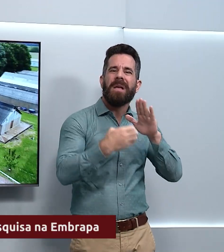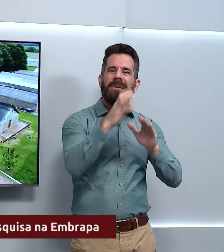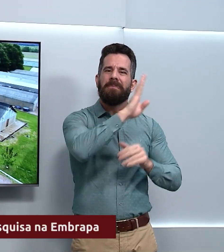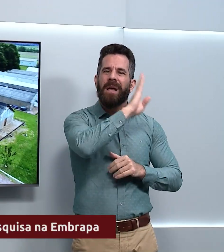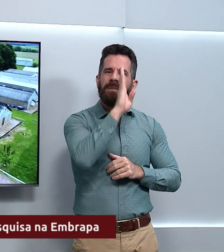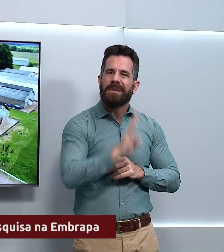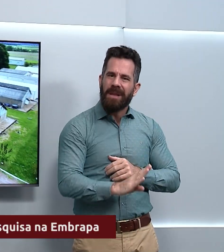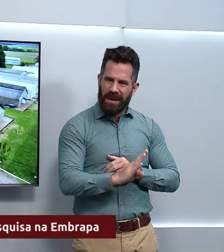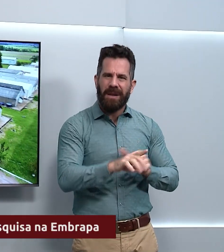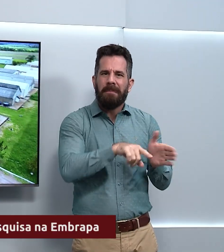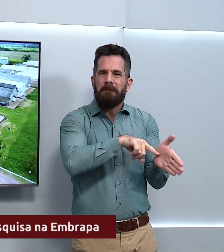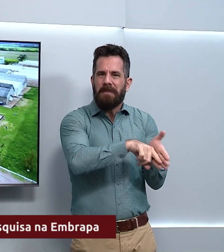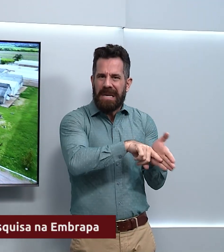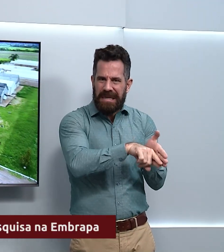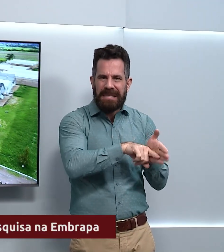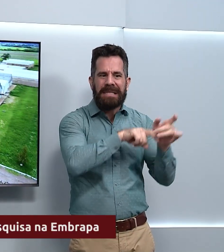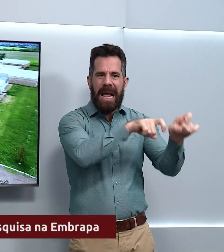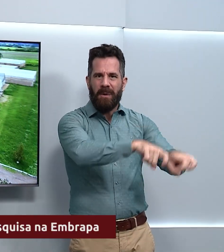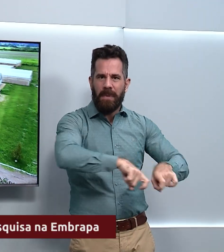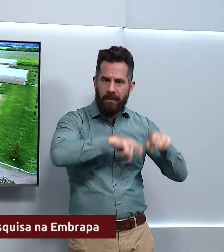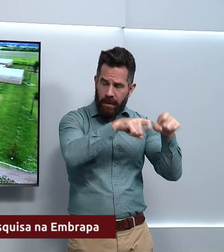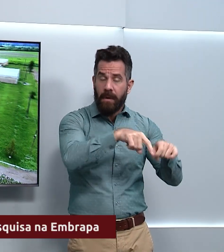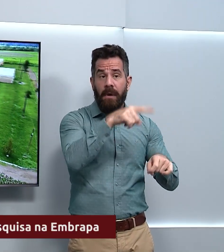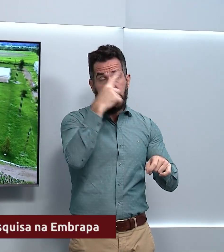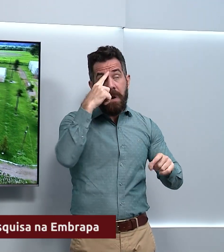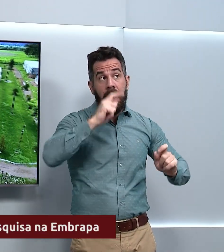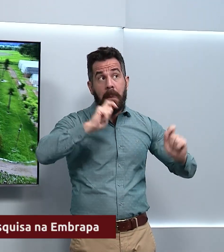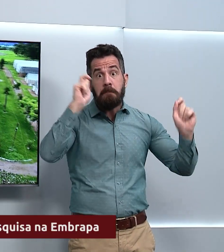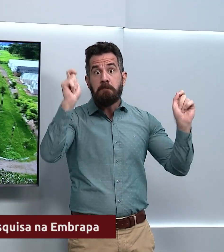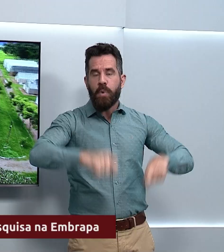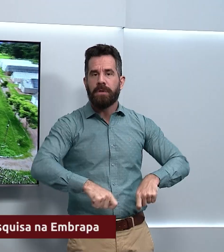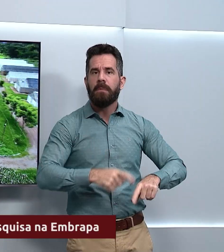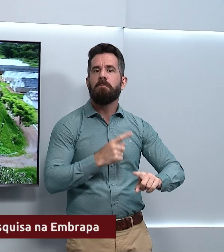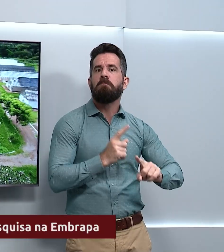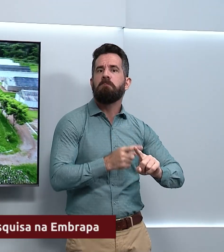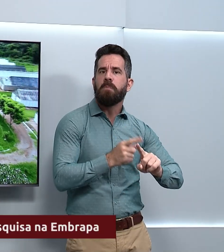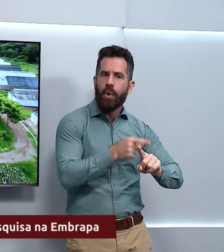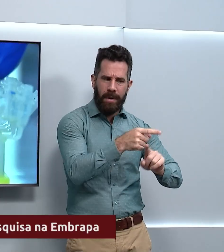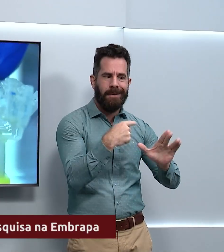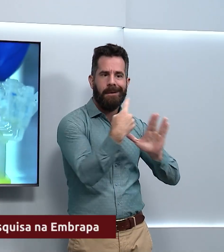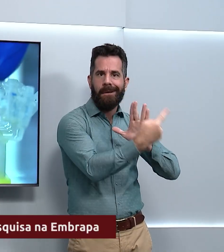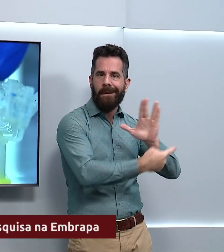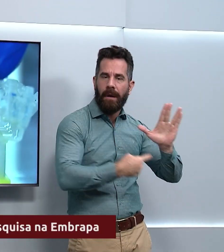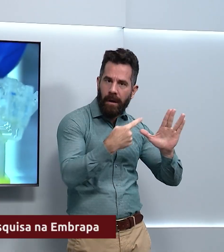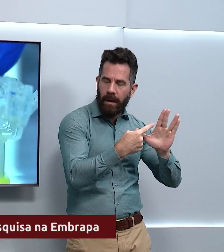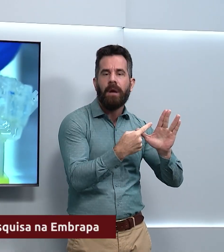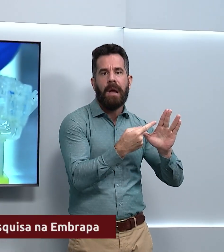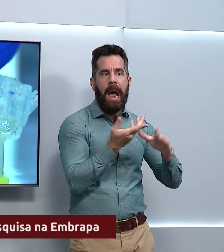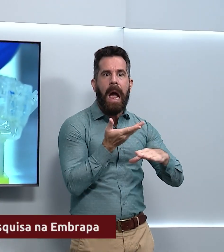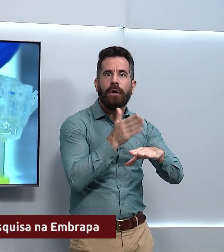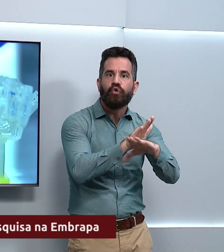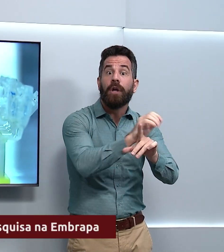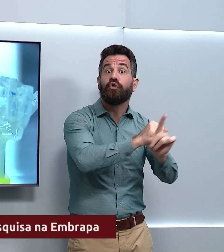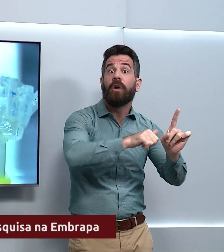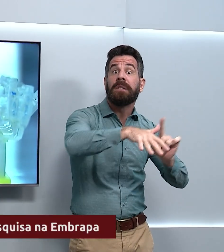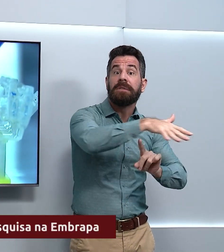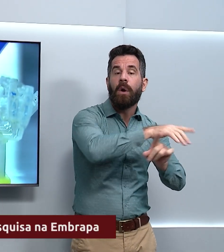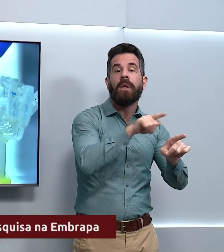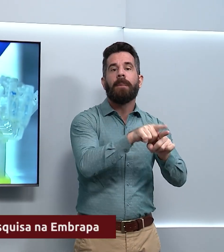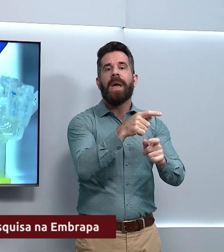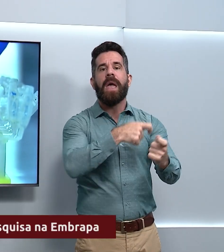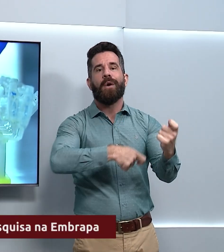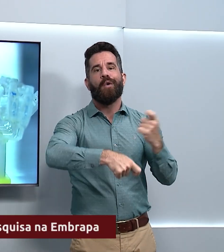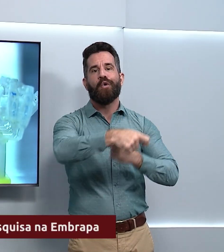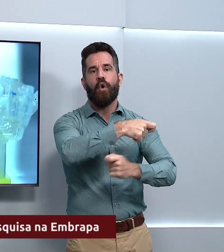enorme potencial em território nacional, tanto do ponto de vista social quanto econômico, e de